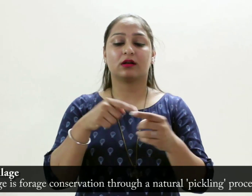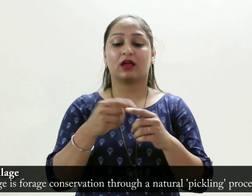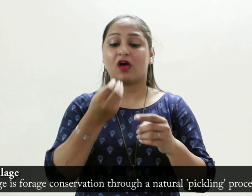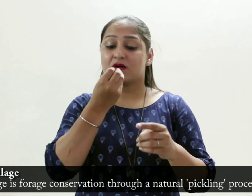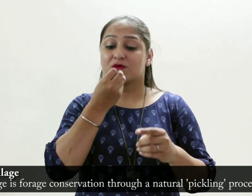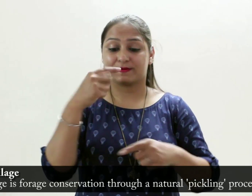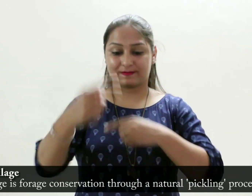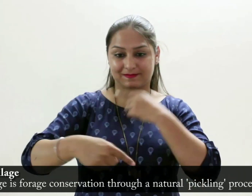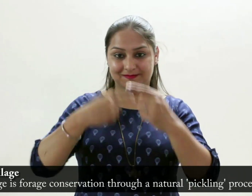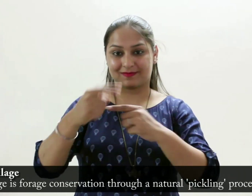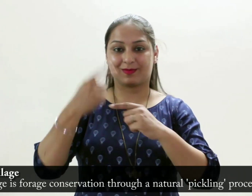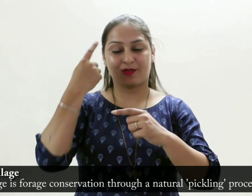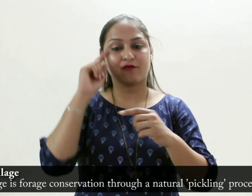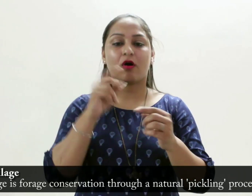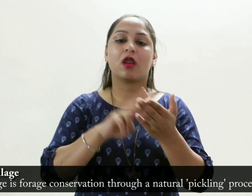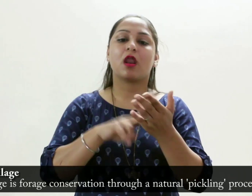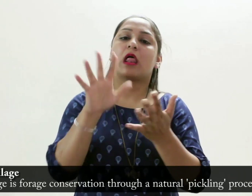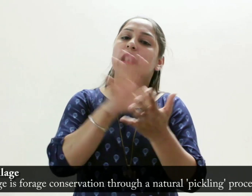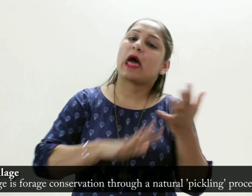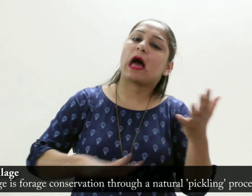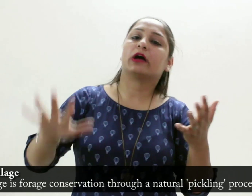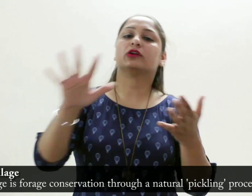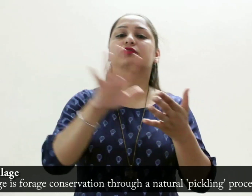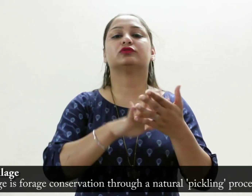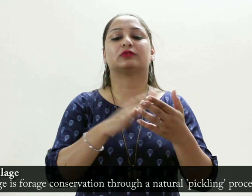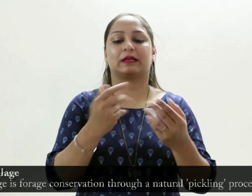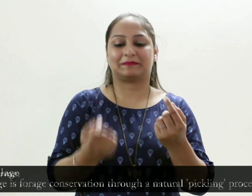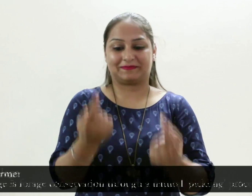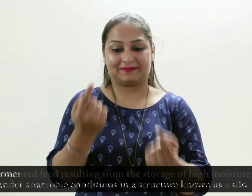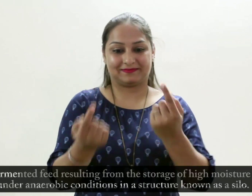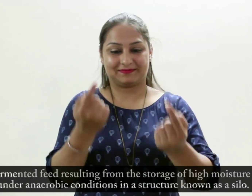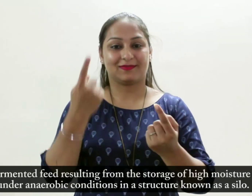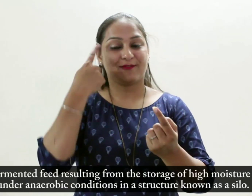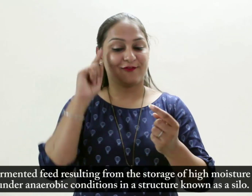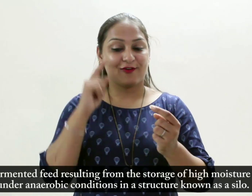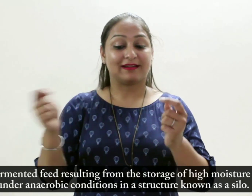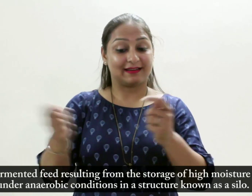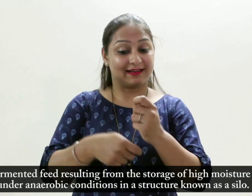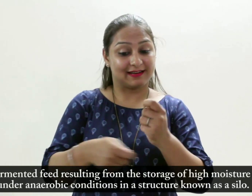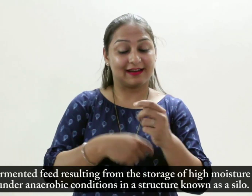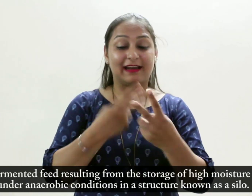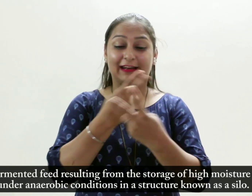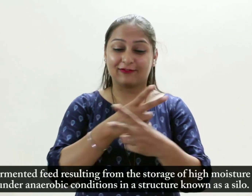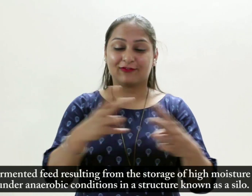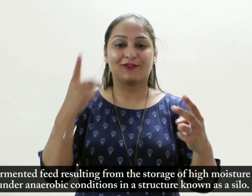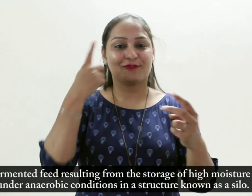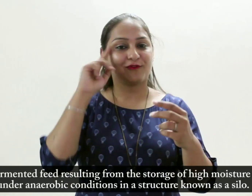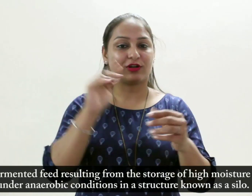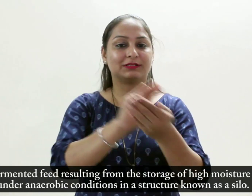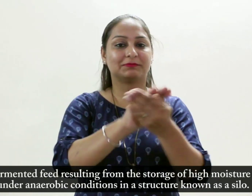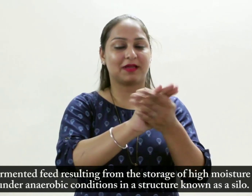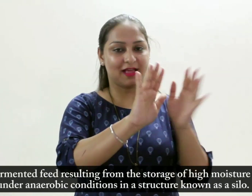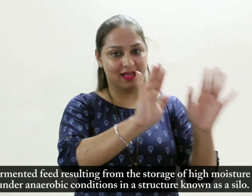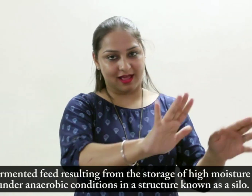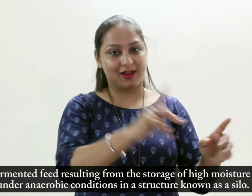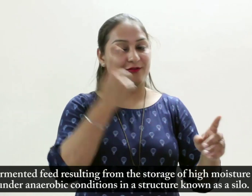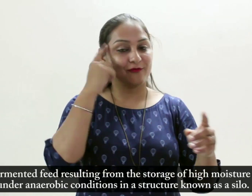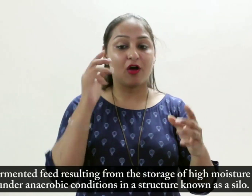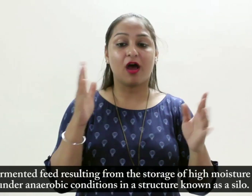प्राकृतिक नमकीन बनाना प्रक्रिया के माध्यम से चारा संरक्षण है। यह एक कड़वित फीड है जो